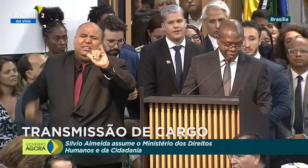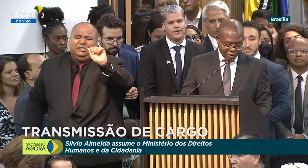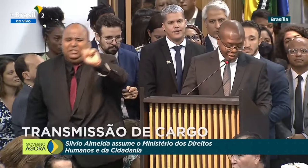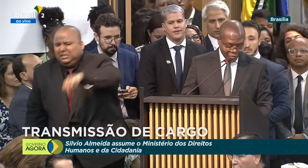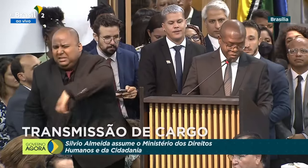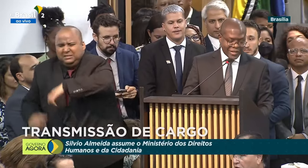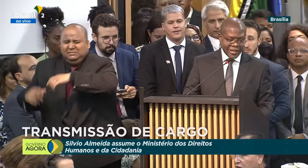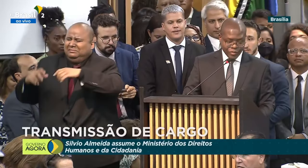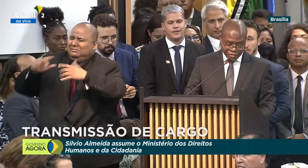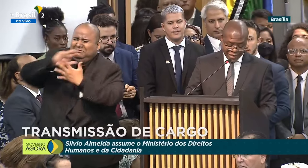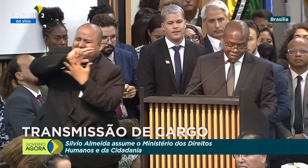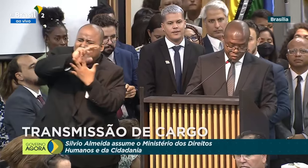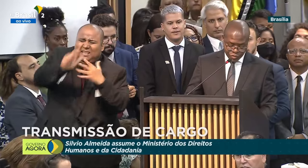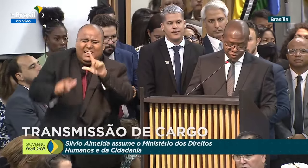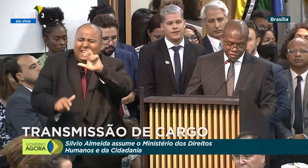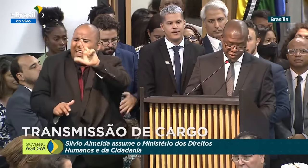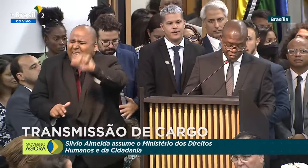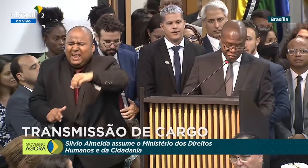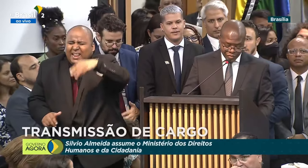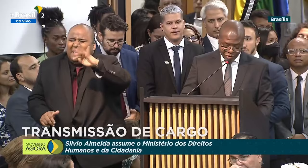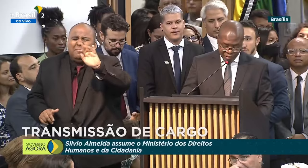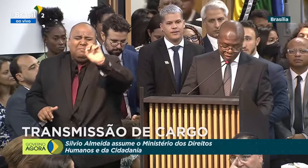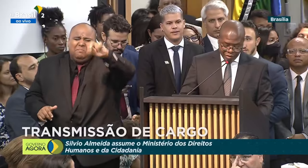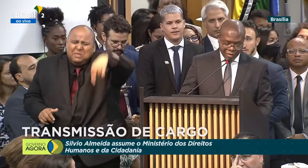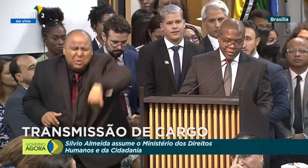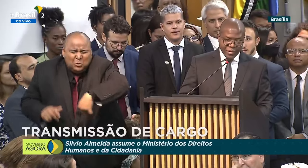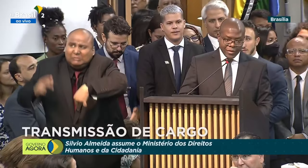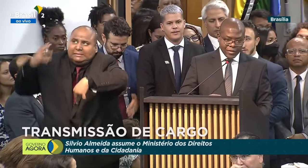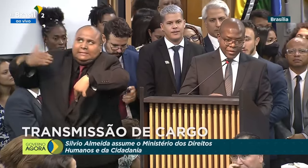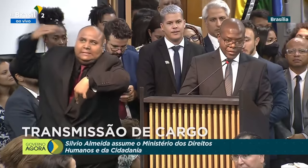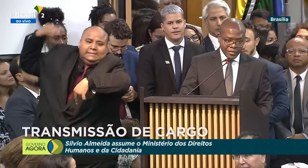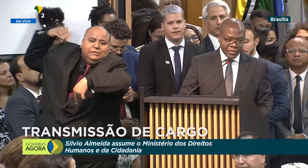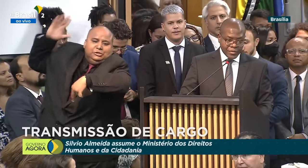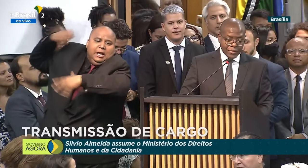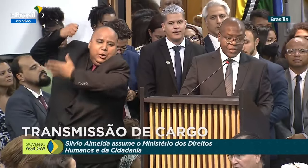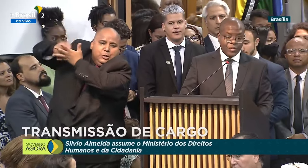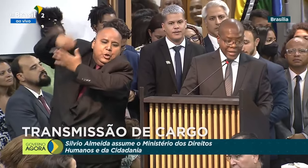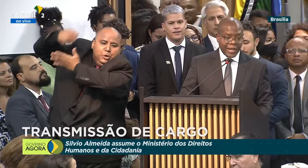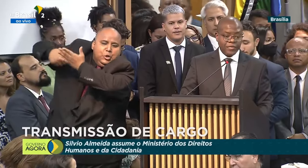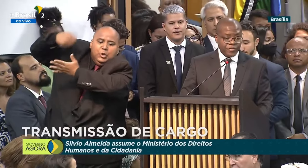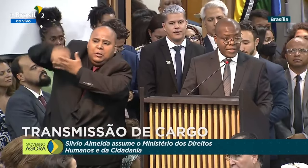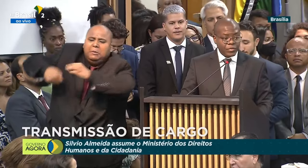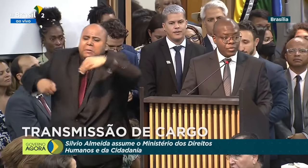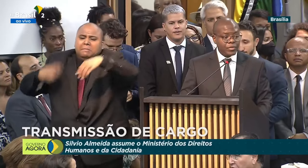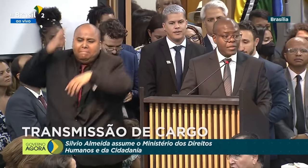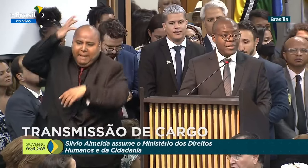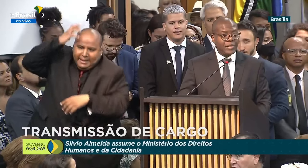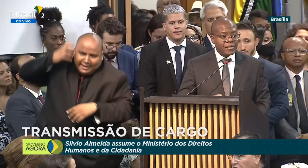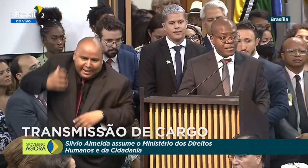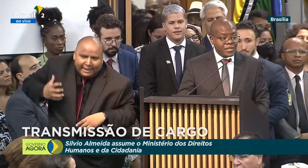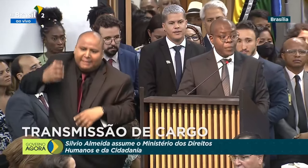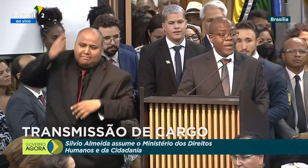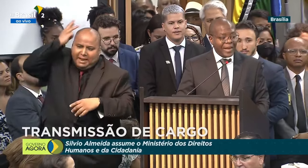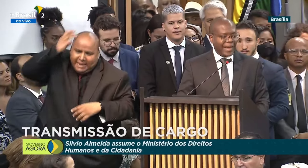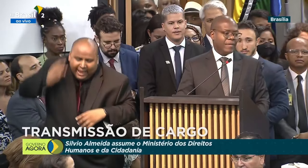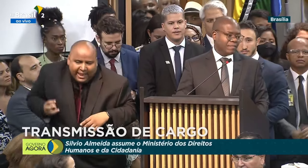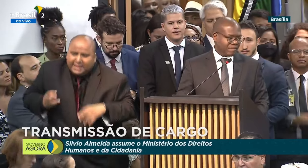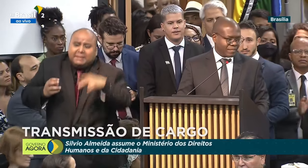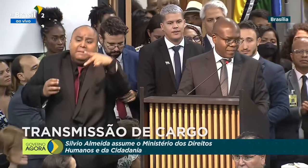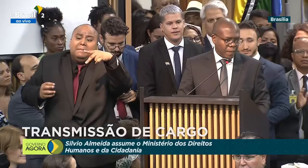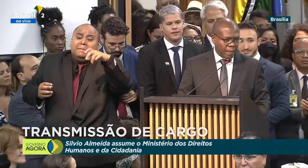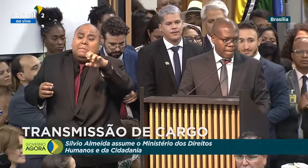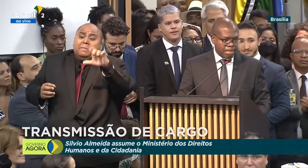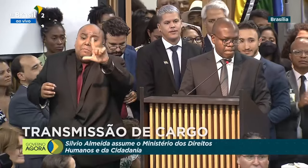de guerreiro Ramos de lera González Milton Santos de Marielle Franco de